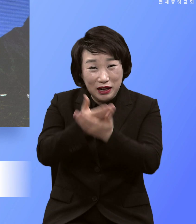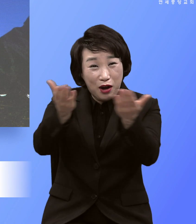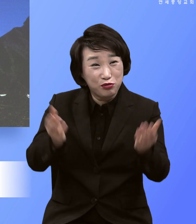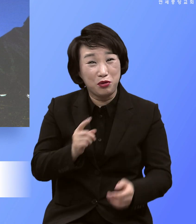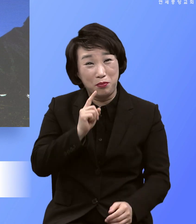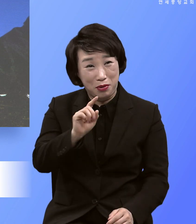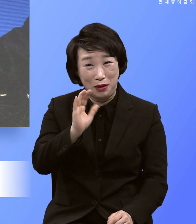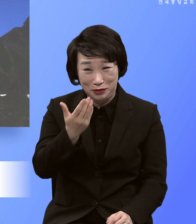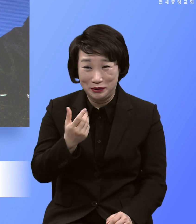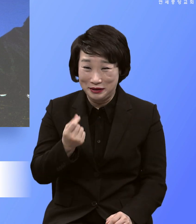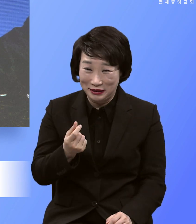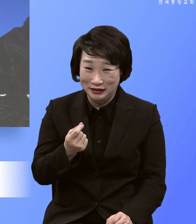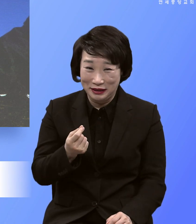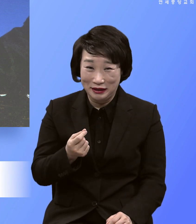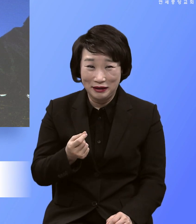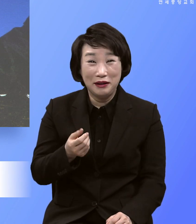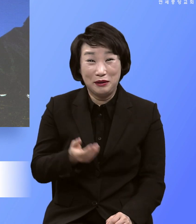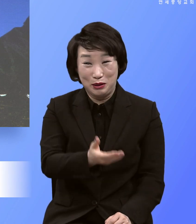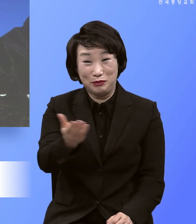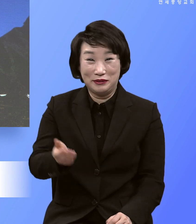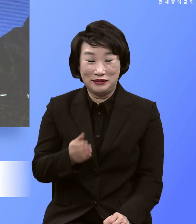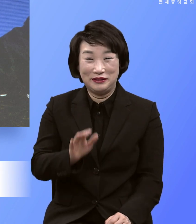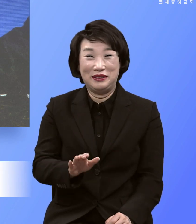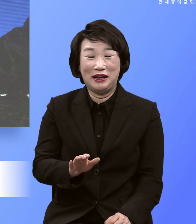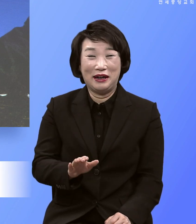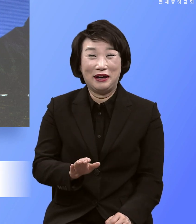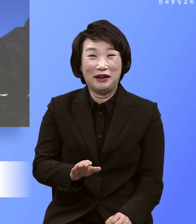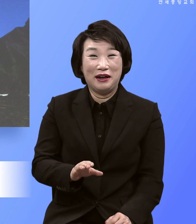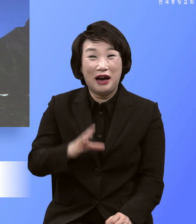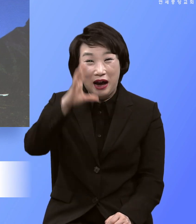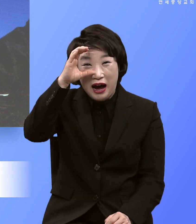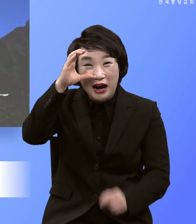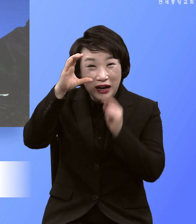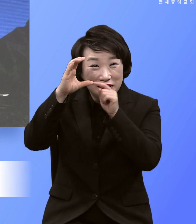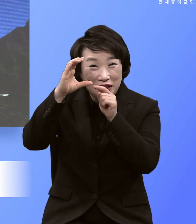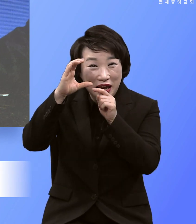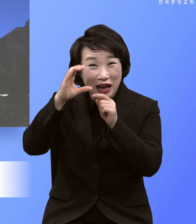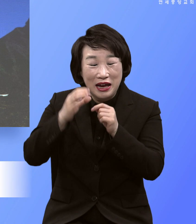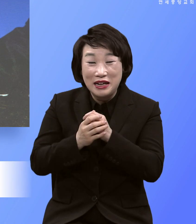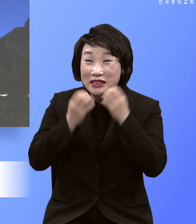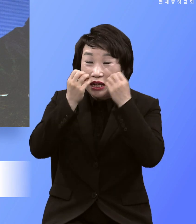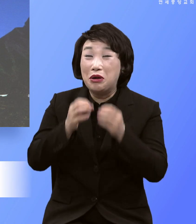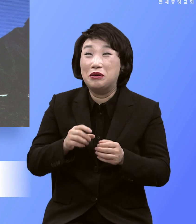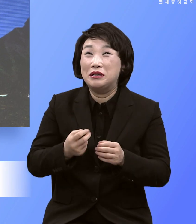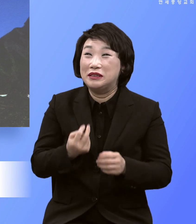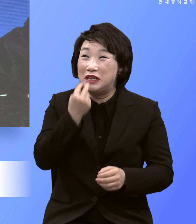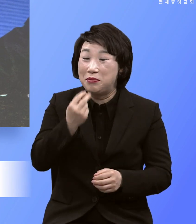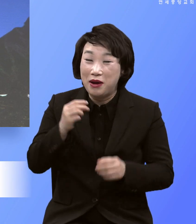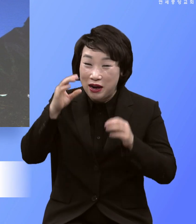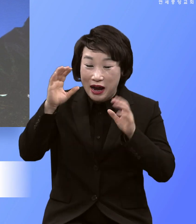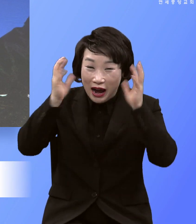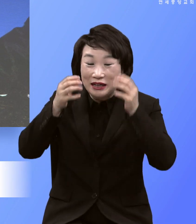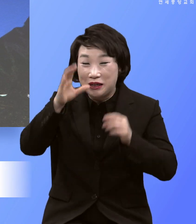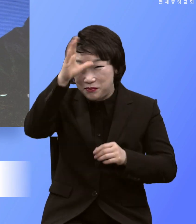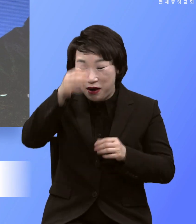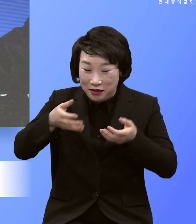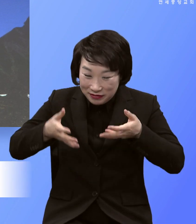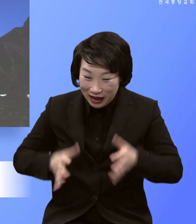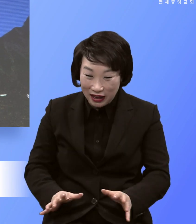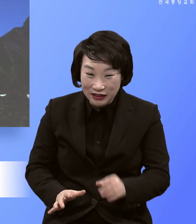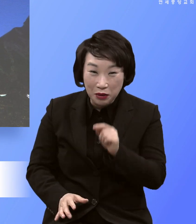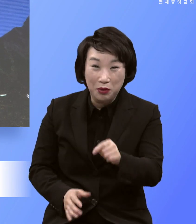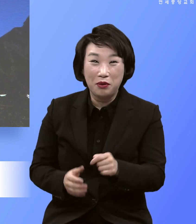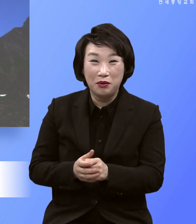준다면 이렇게 알 속에서 새 생명이 병아리로 이렇게 부활해